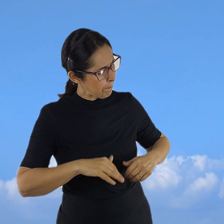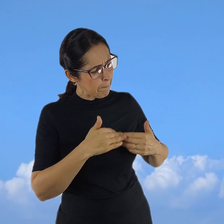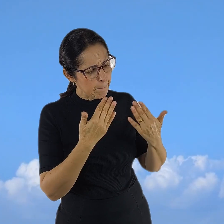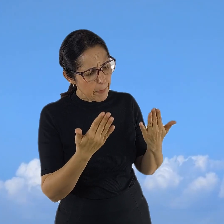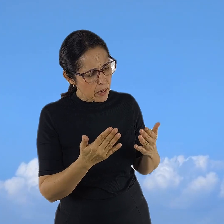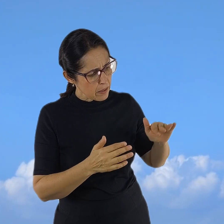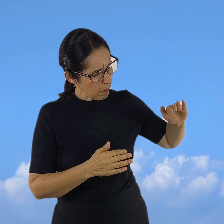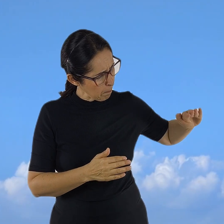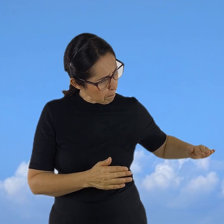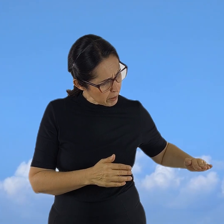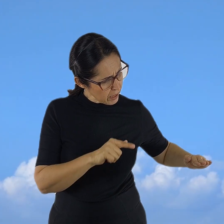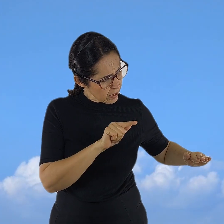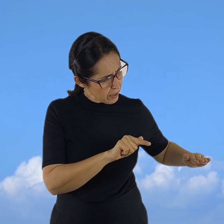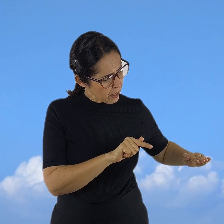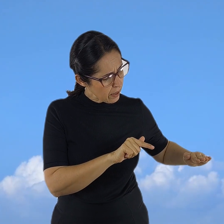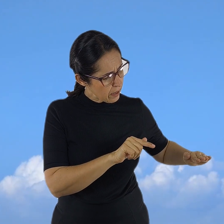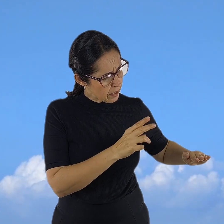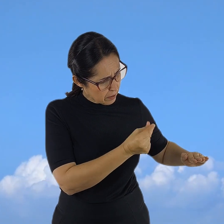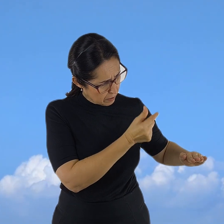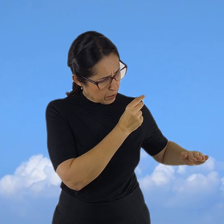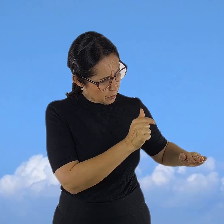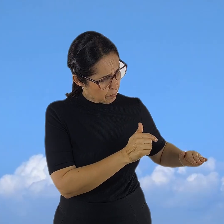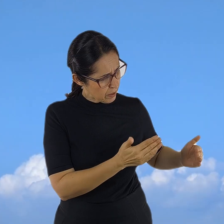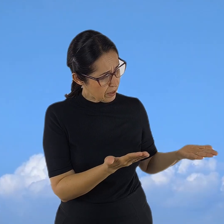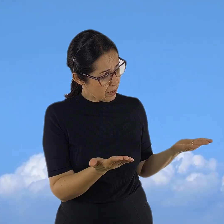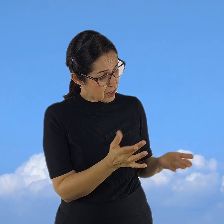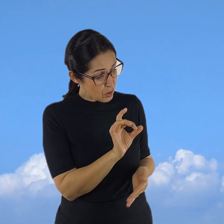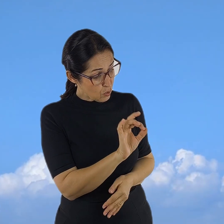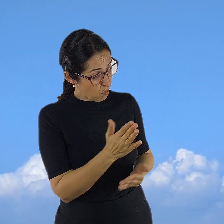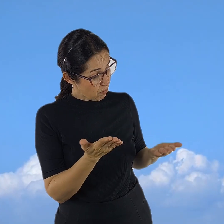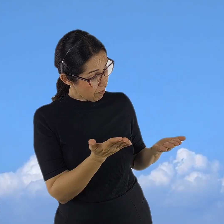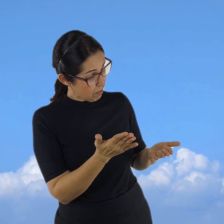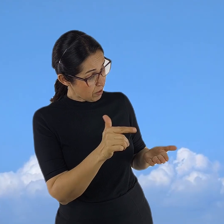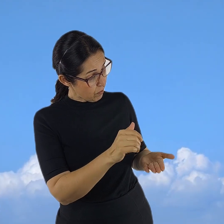ele está assim, porque só agora você vai pedir ajuda?